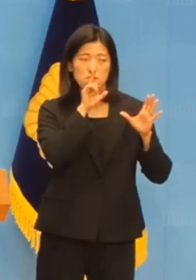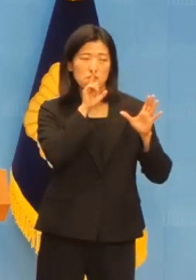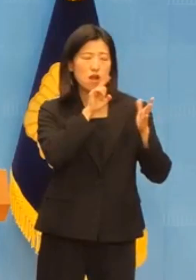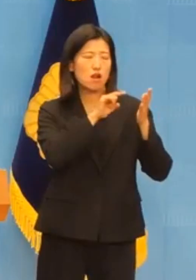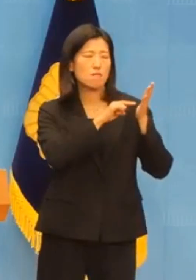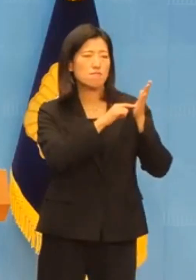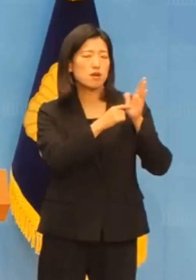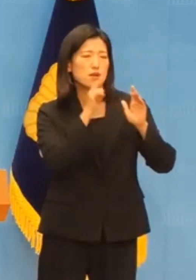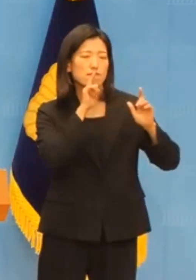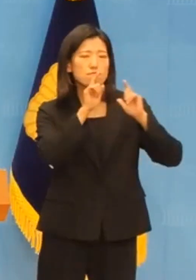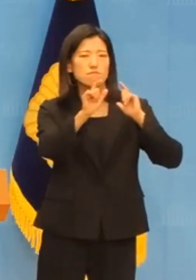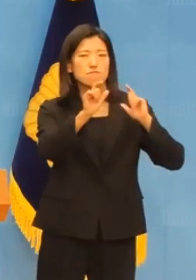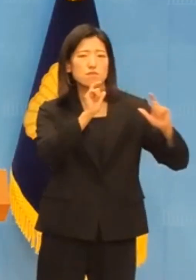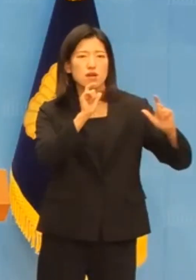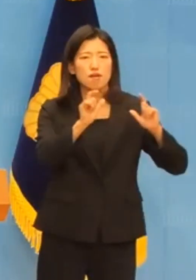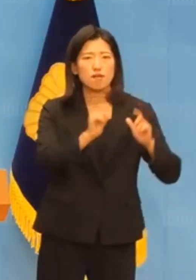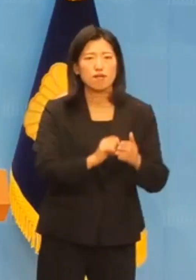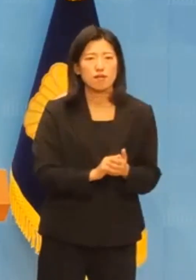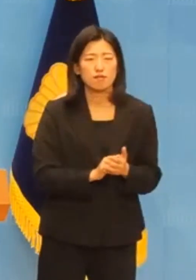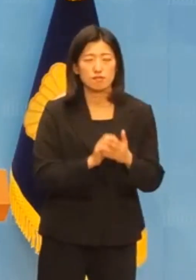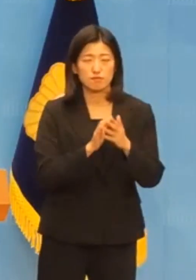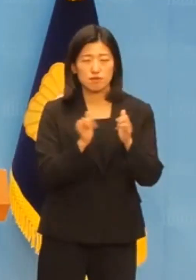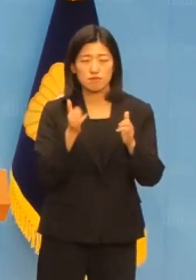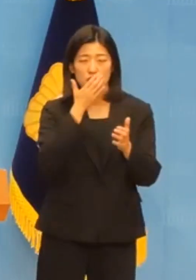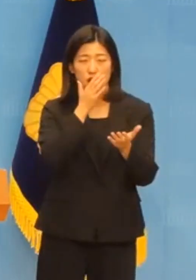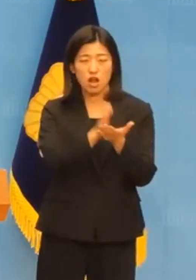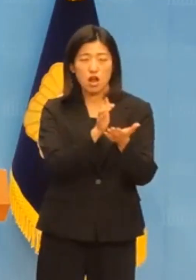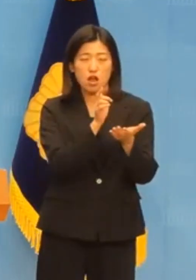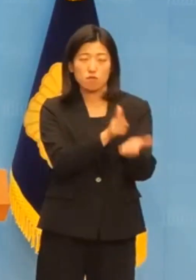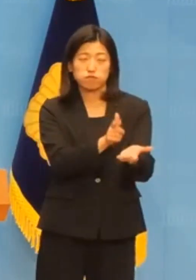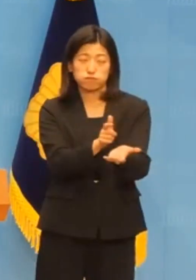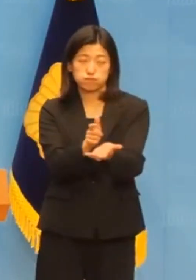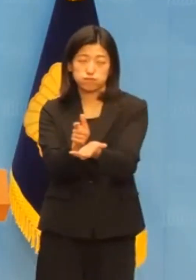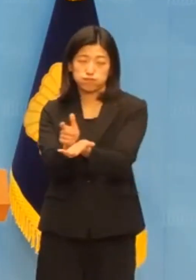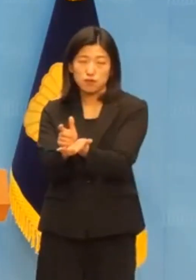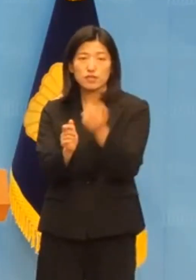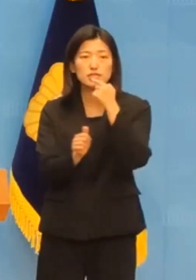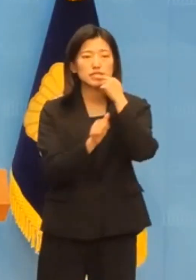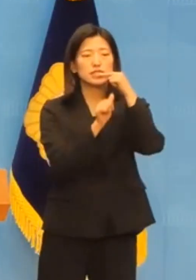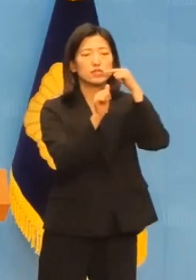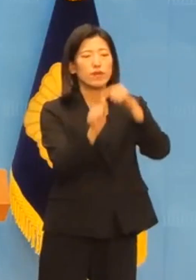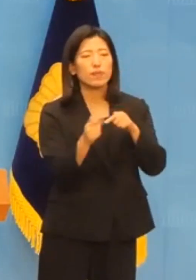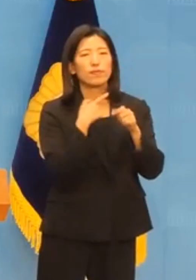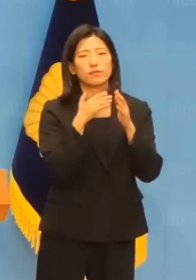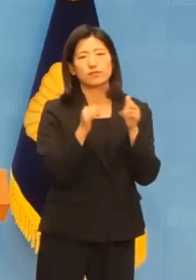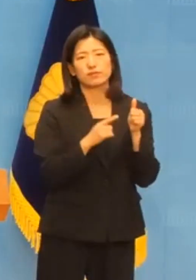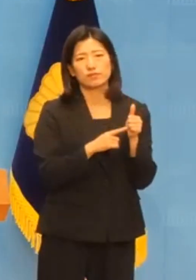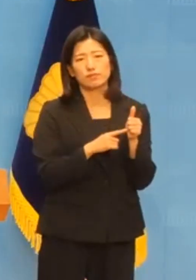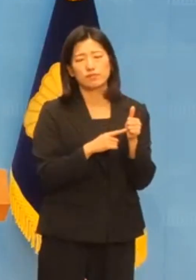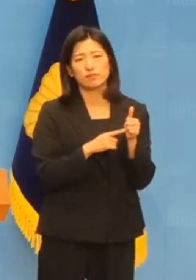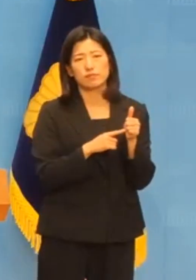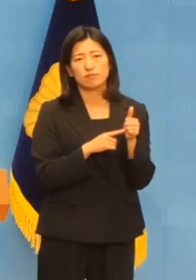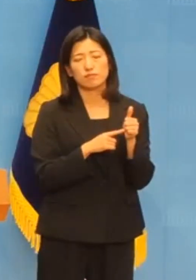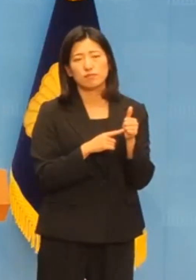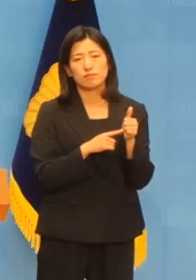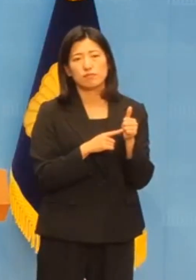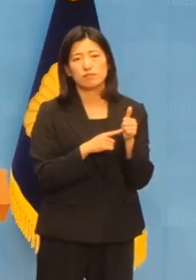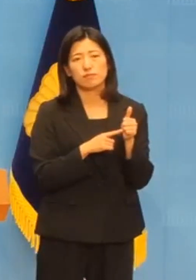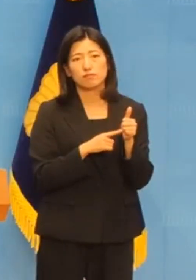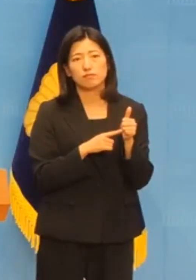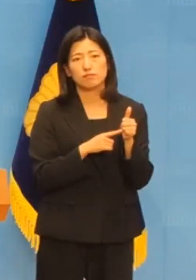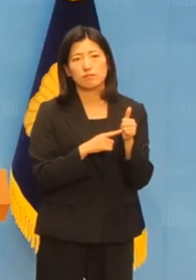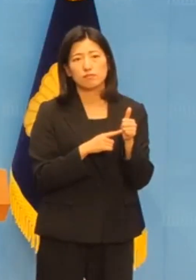않으며 무차별 토벌작전을 지휘한 인물입니다. 정부의